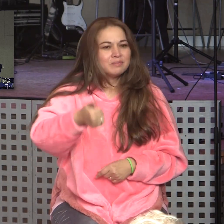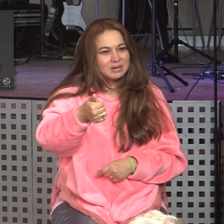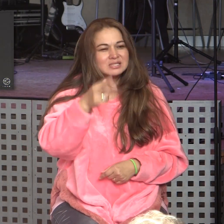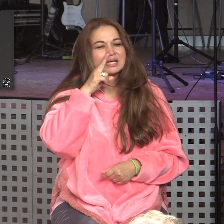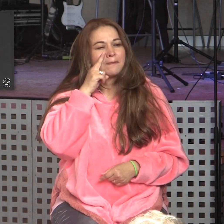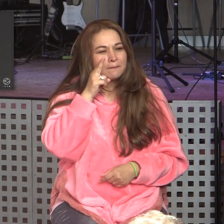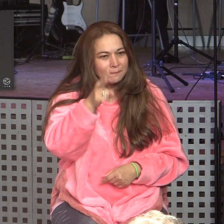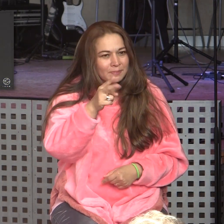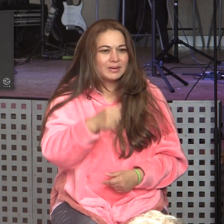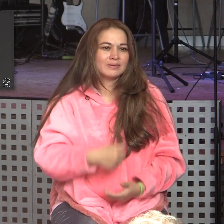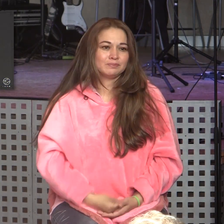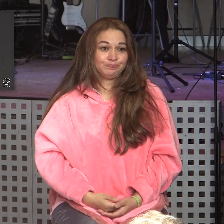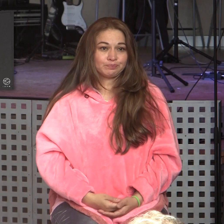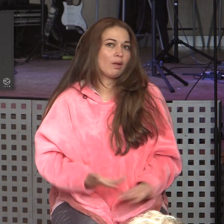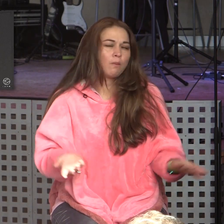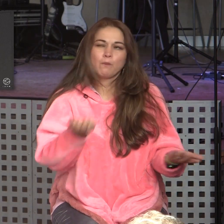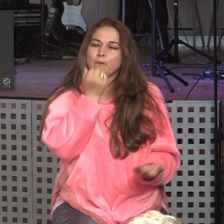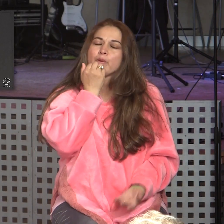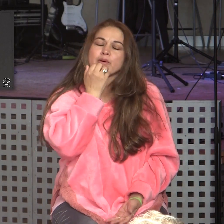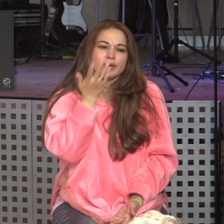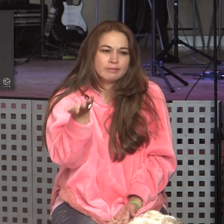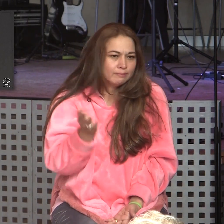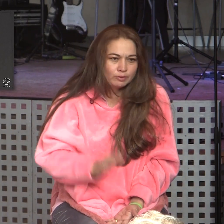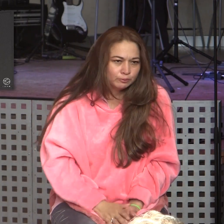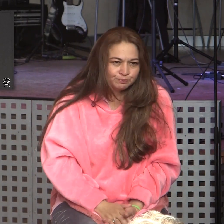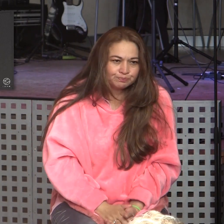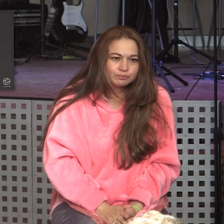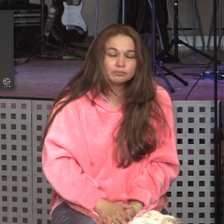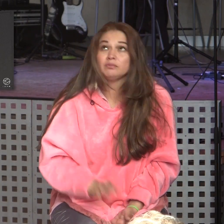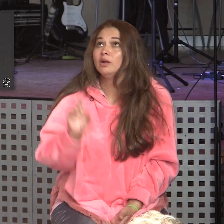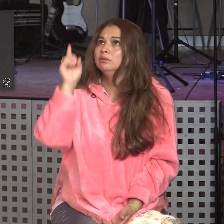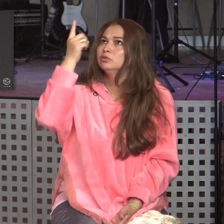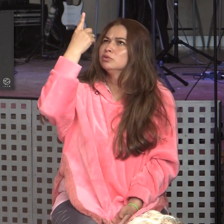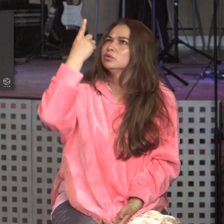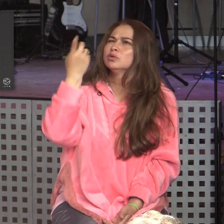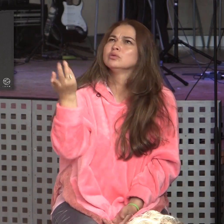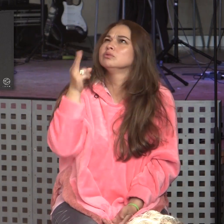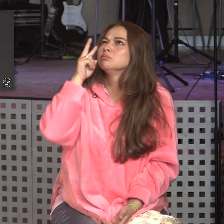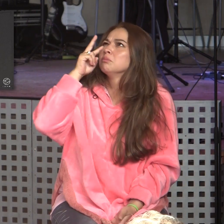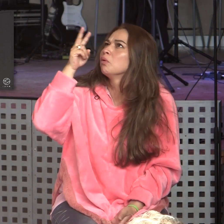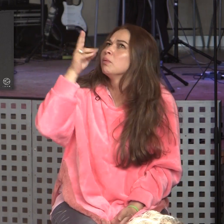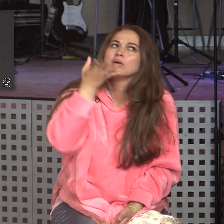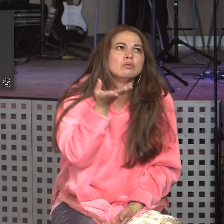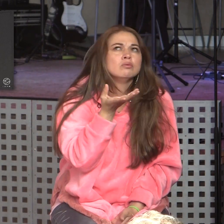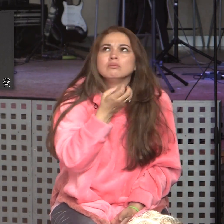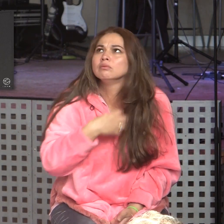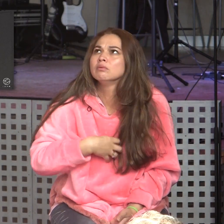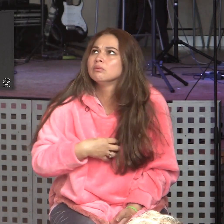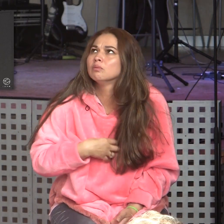La gente, como no ve a Dios, pues es obvio, Dios no existe.